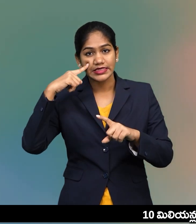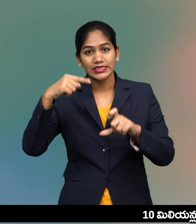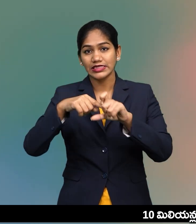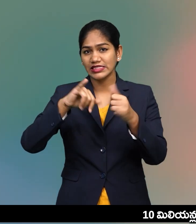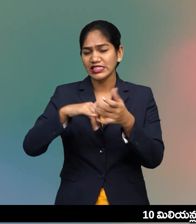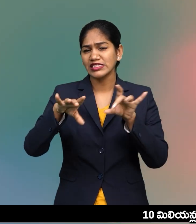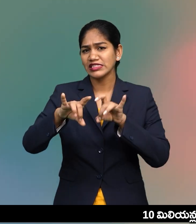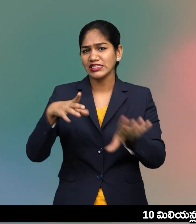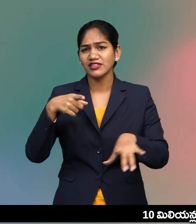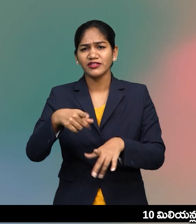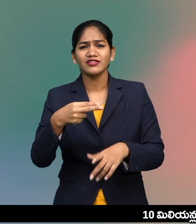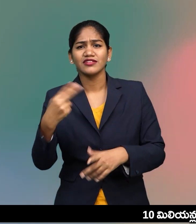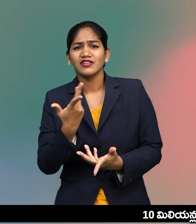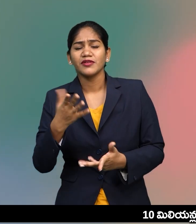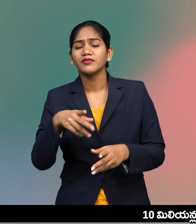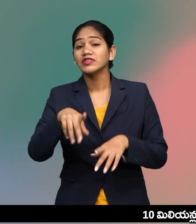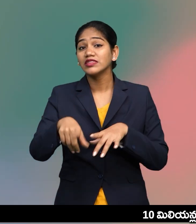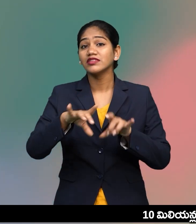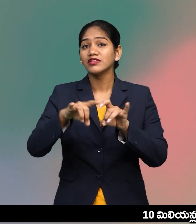10 మిలియన్లకు పైగా ప్రజలు ఉన్న నగరాలు.